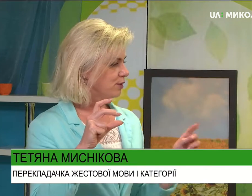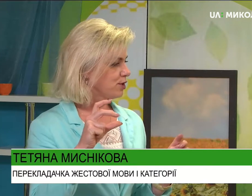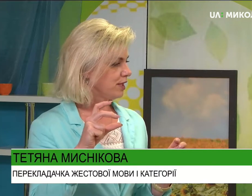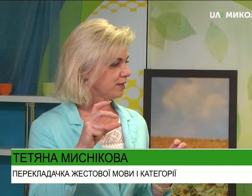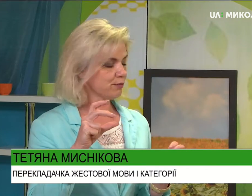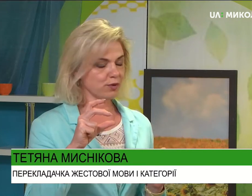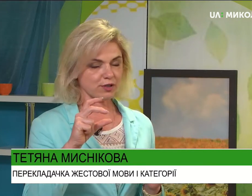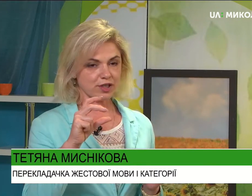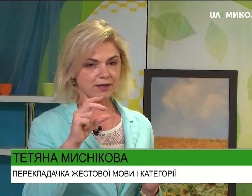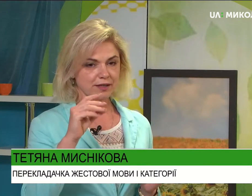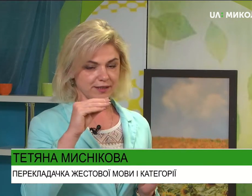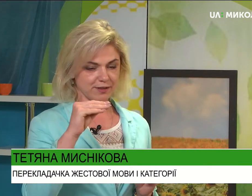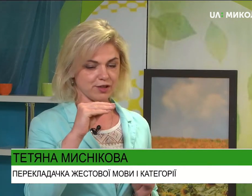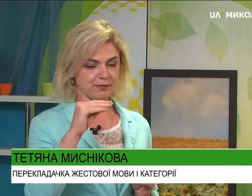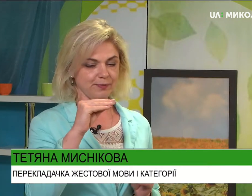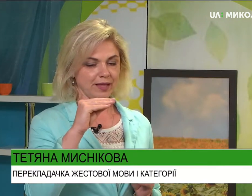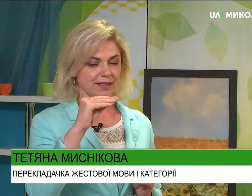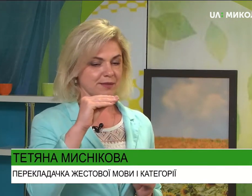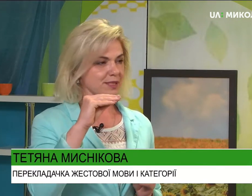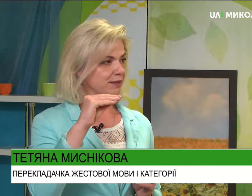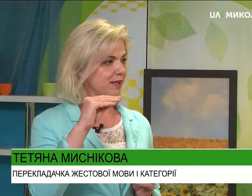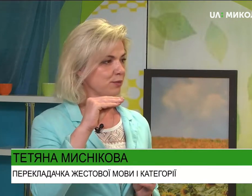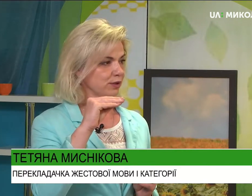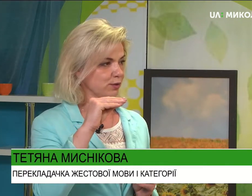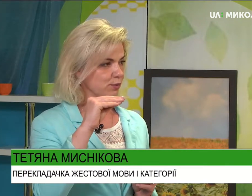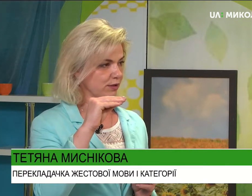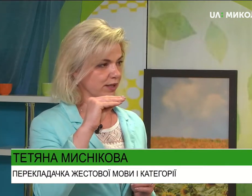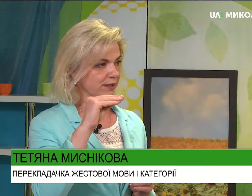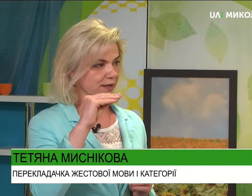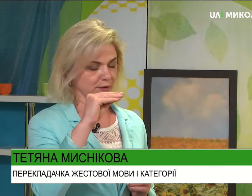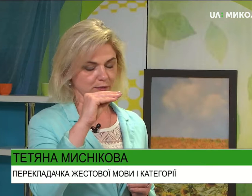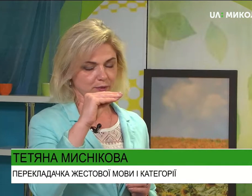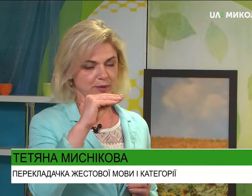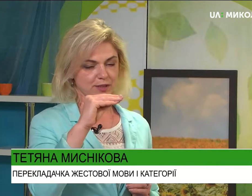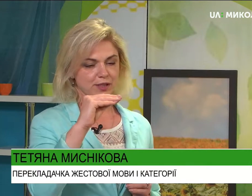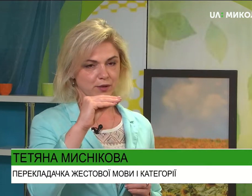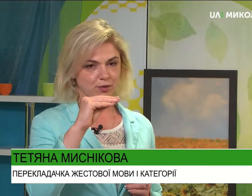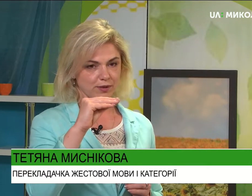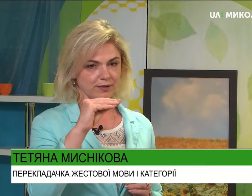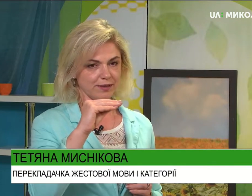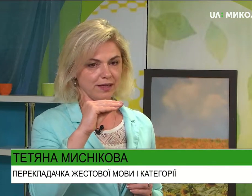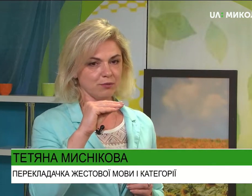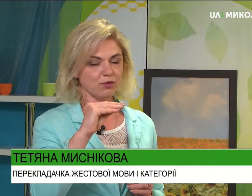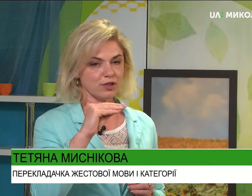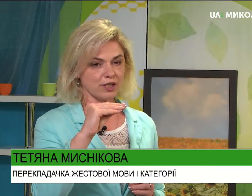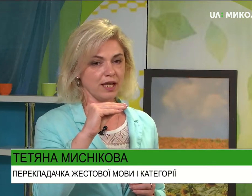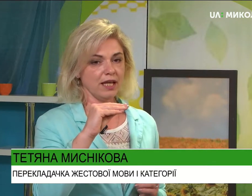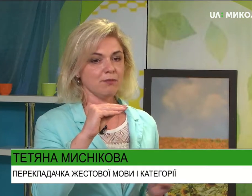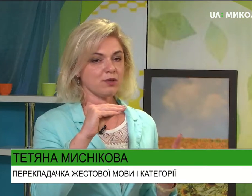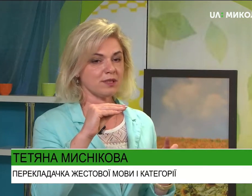Слідуюча літера буква Ж, літера Ж. Це ми складаємо таку буковки пальці рук. Буква Ж. І можемо